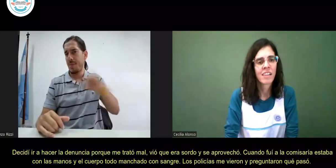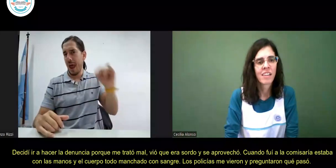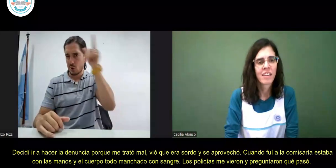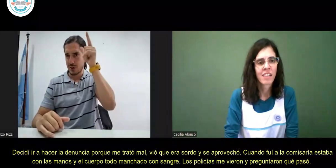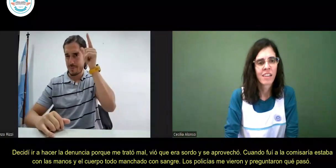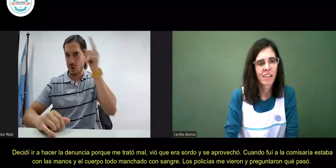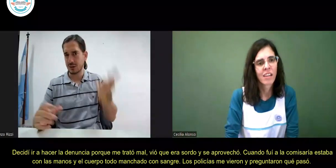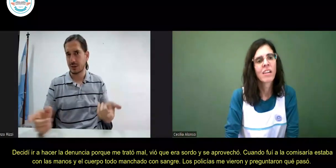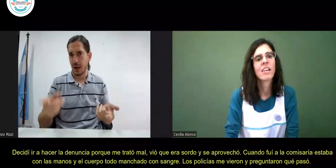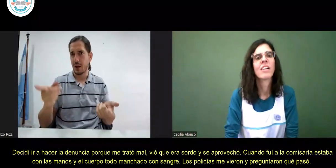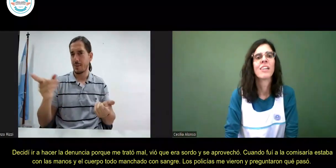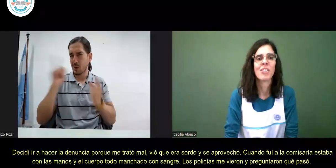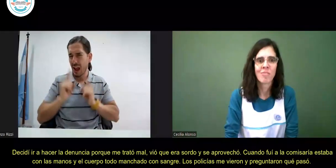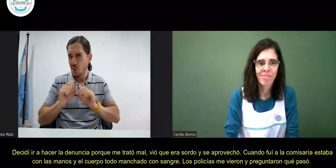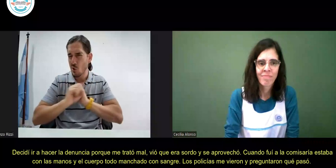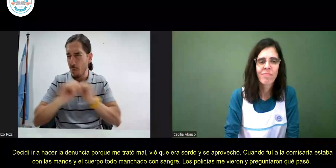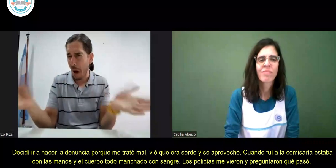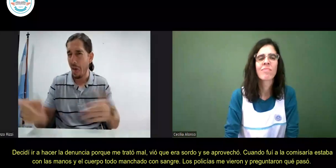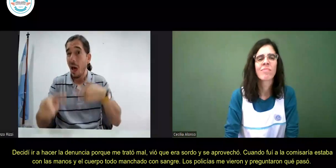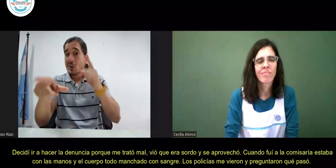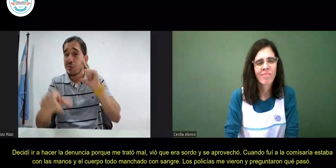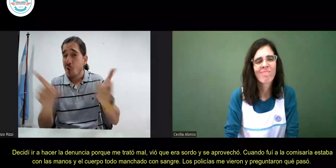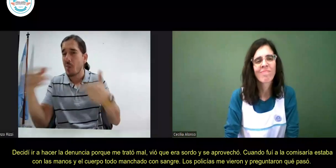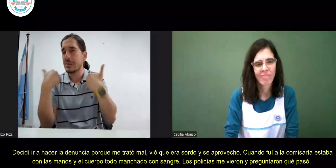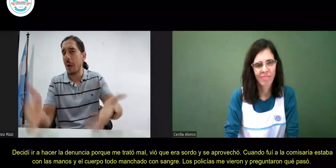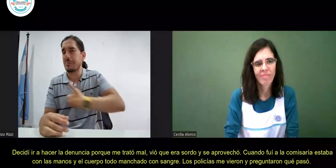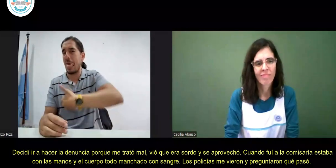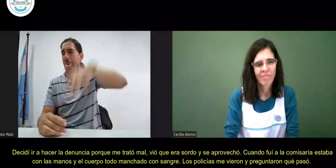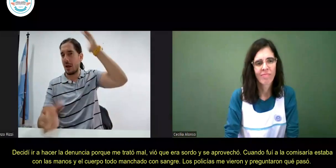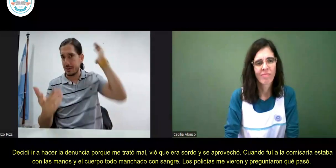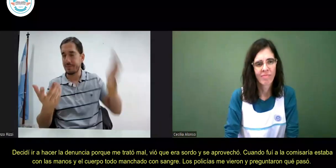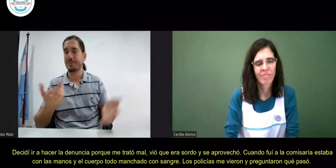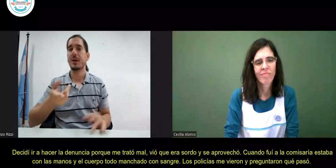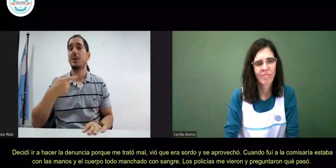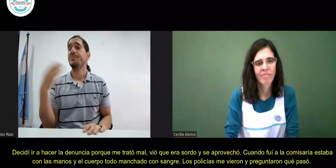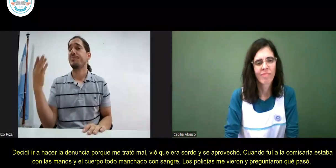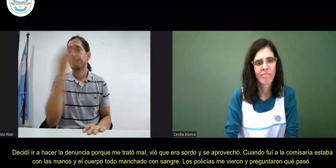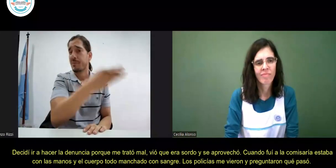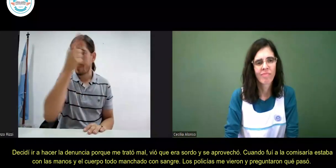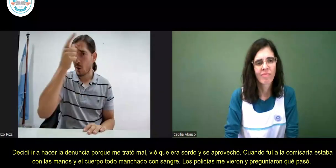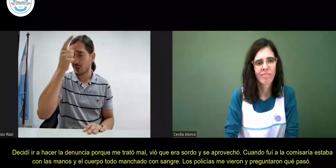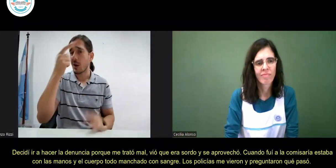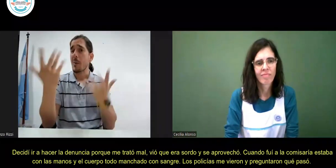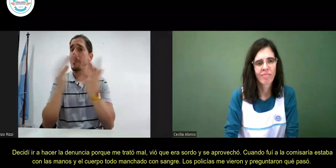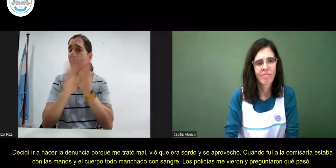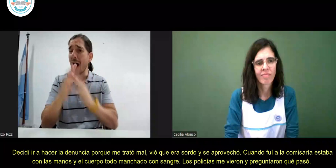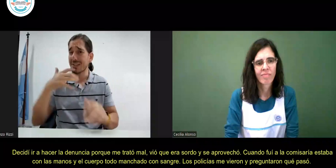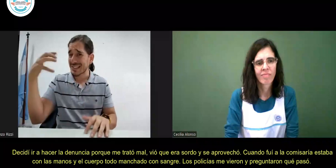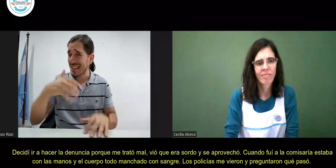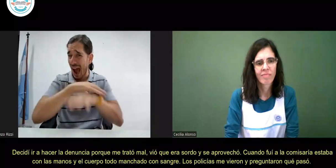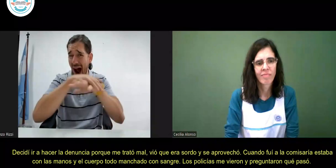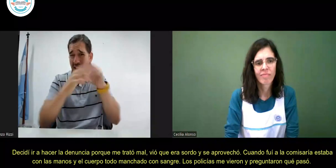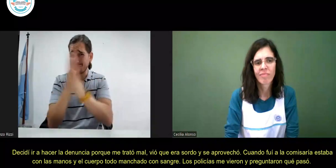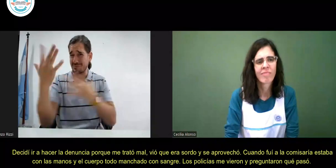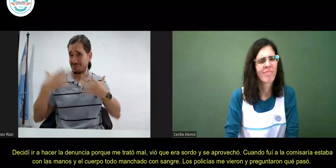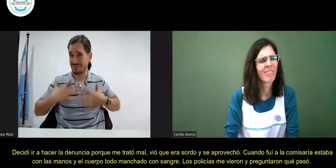Decidí hacer la denuncia porque me trató mal, vio que era sordo y se aprovechó. Cuando fui a la comisaría estaba con las